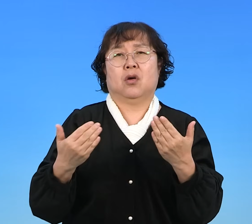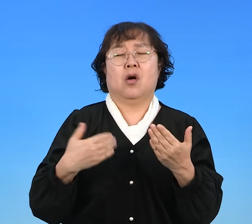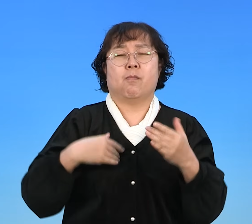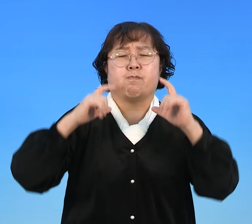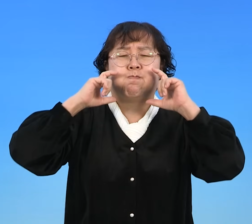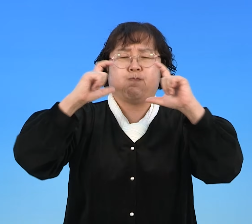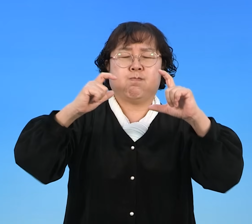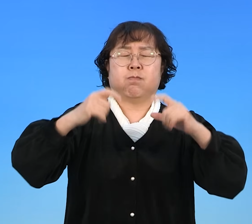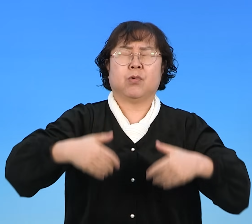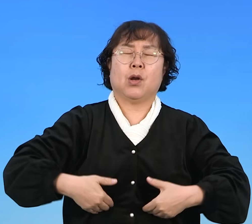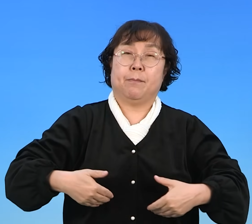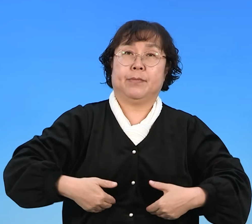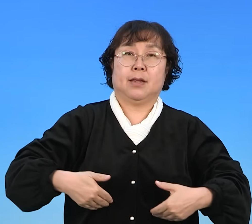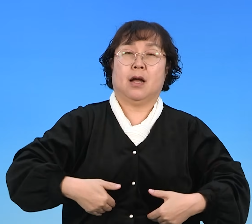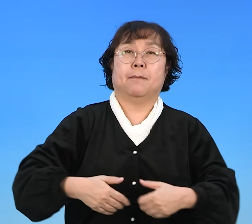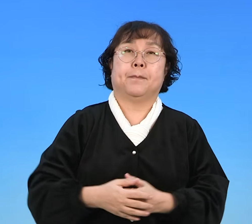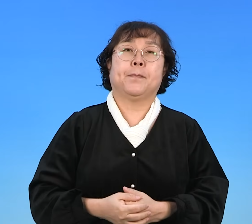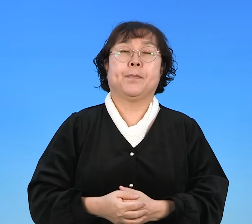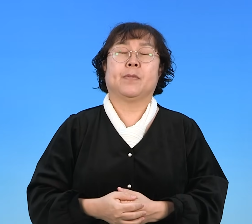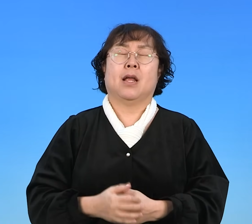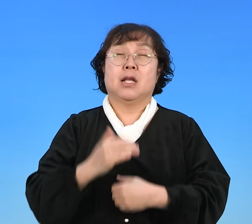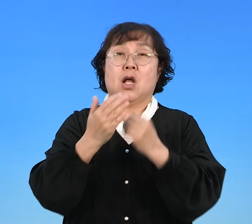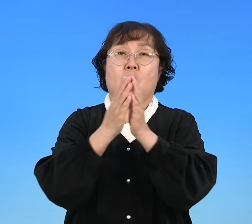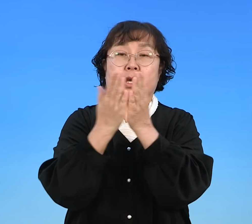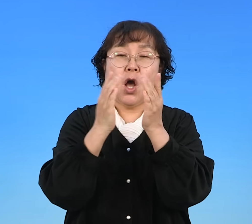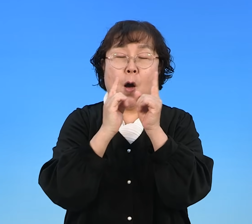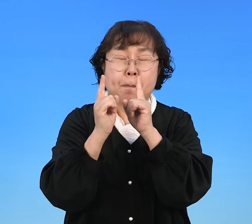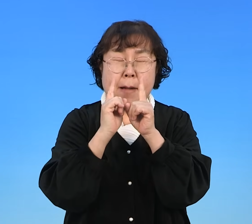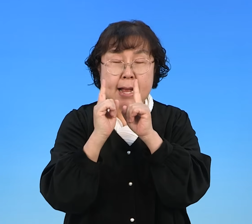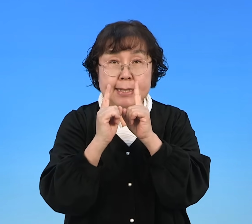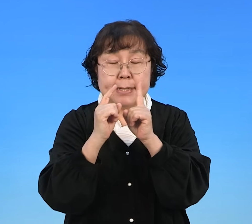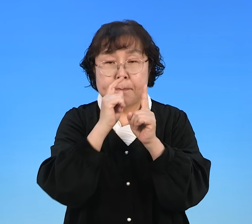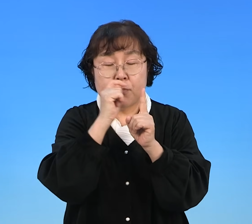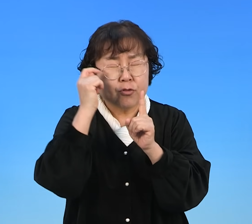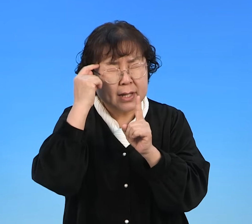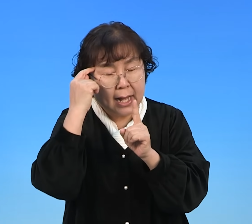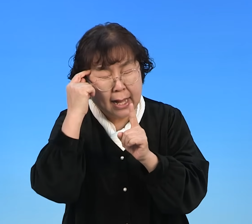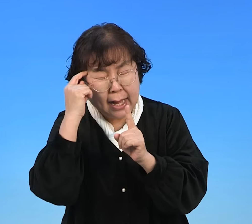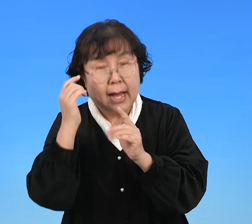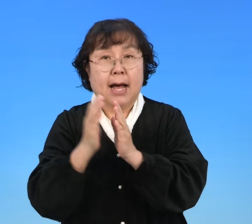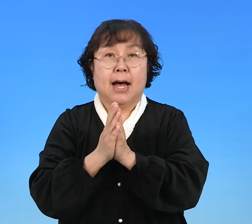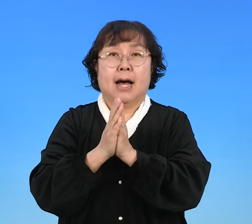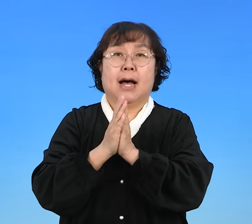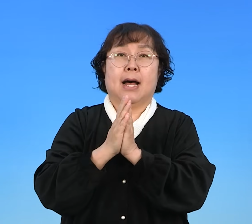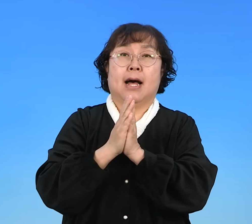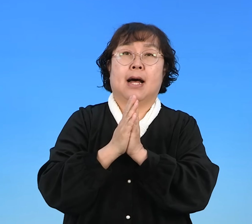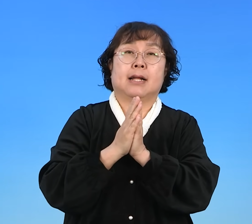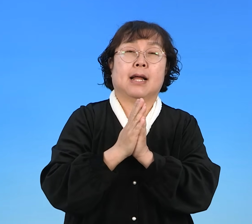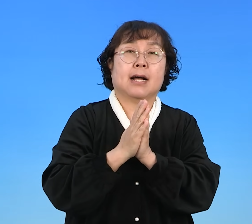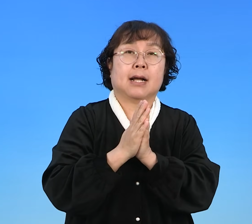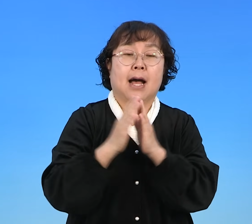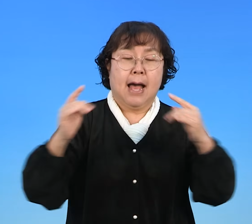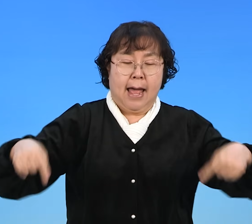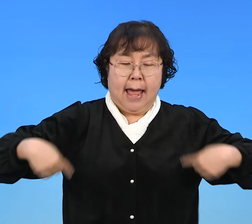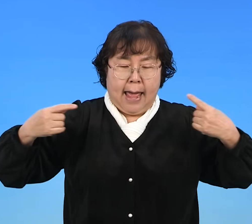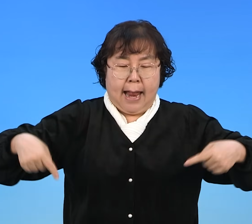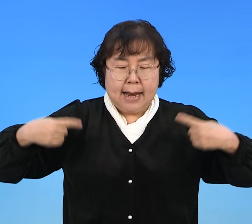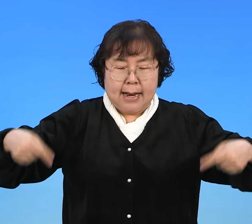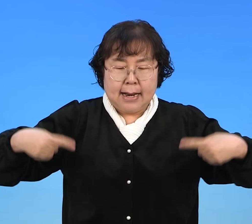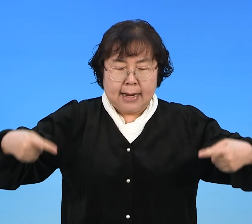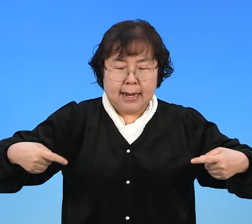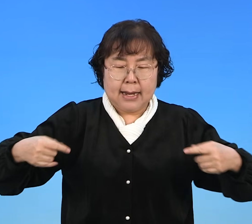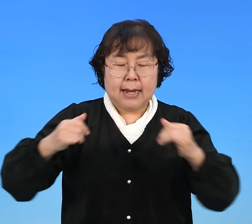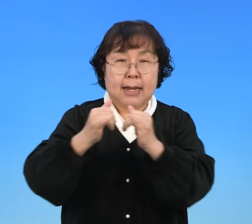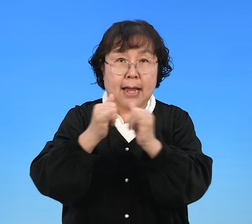선포. 제가 이 본문 말씀을 묵상하다가 열왕기상 18장에 나오는 엘리야 선지자가 불쑥